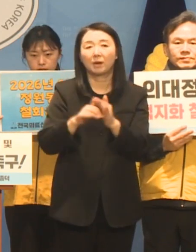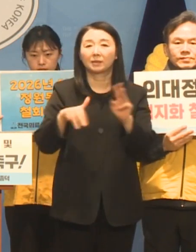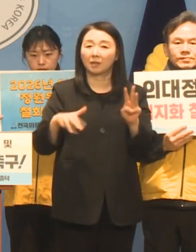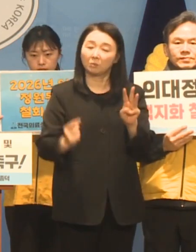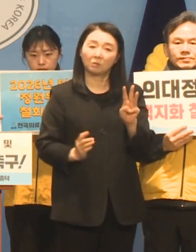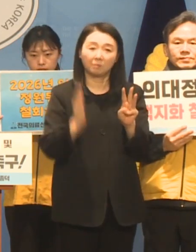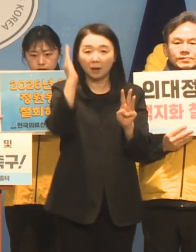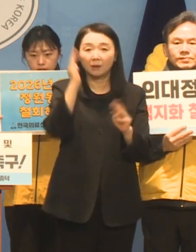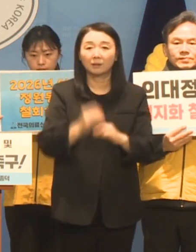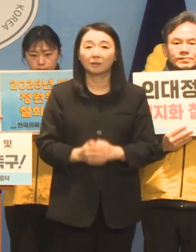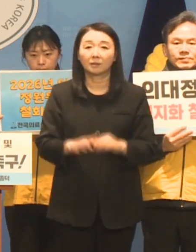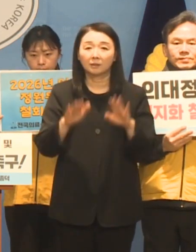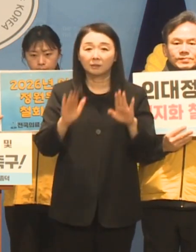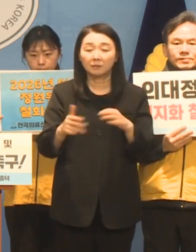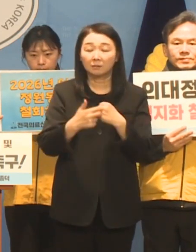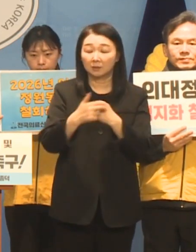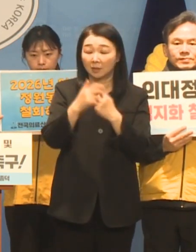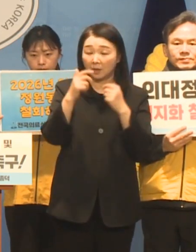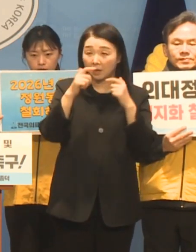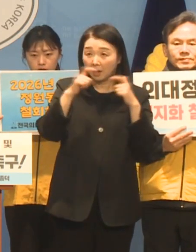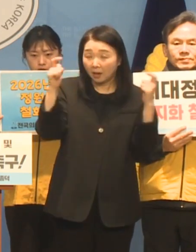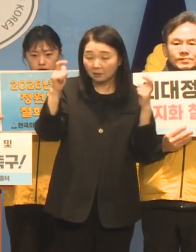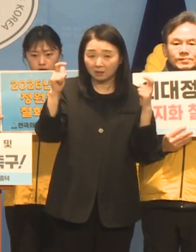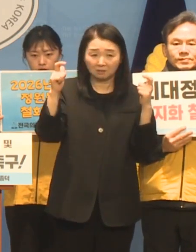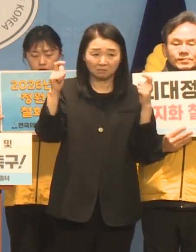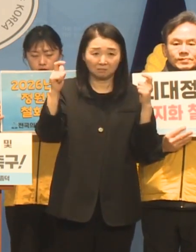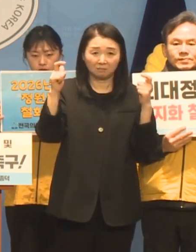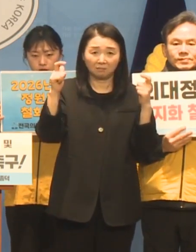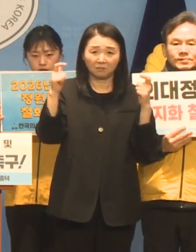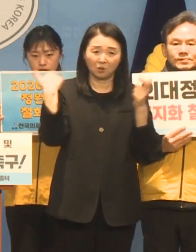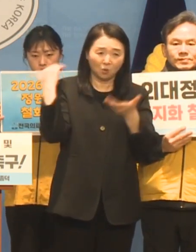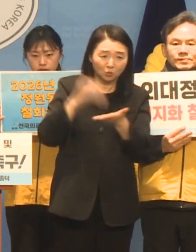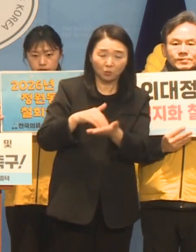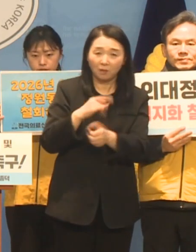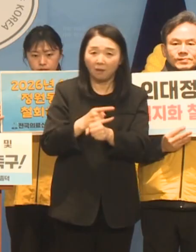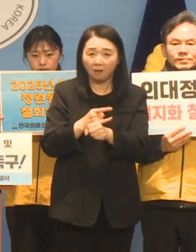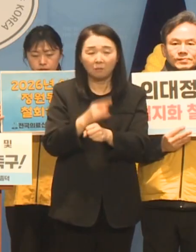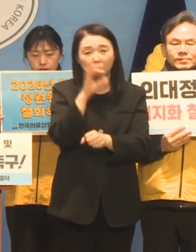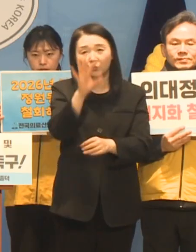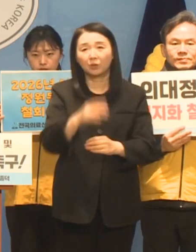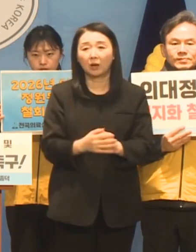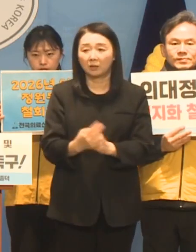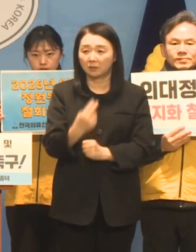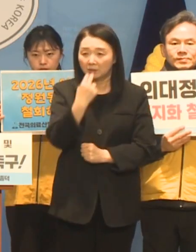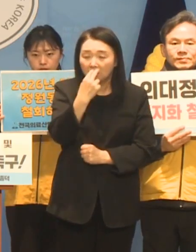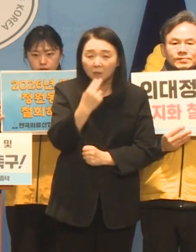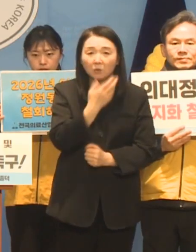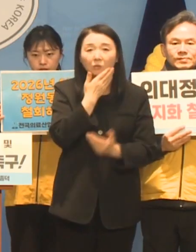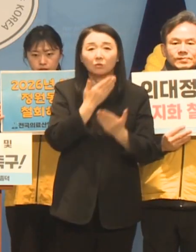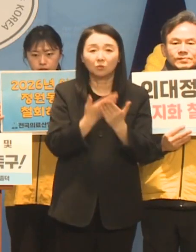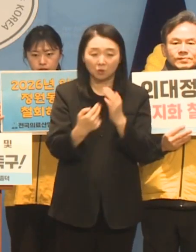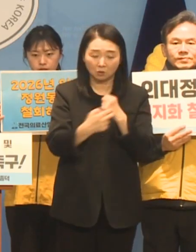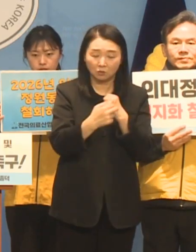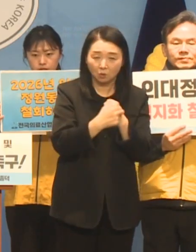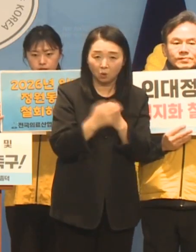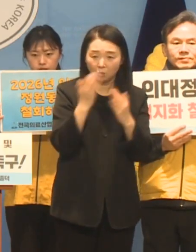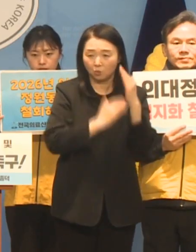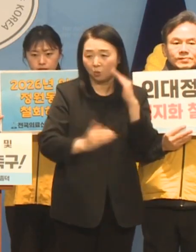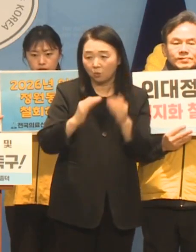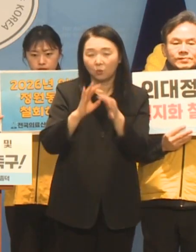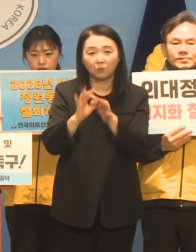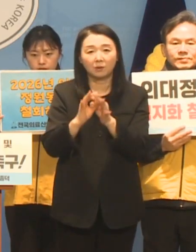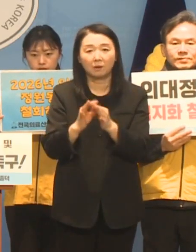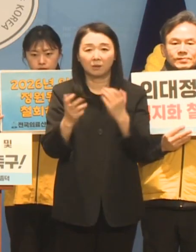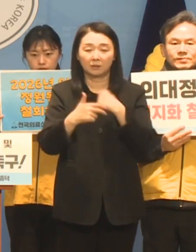넘었습니다. 이제 와서 의대 증원을 원점으로 되돌릴 수는 없습니다. 생명을 다루는 의료는 공공재로서